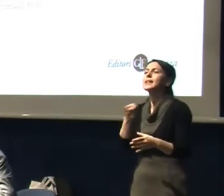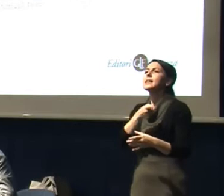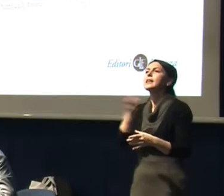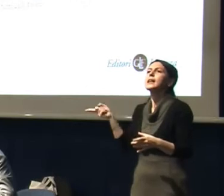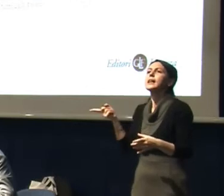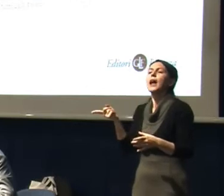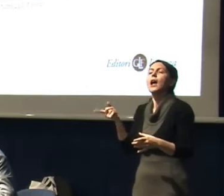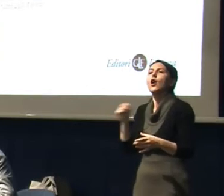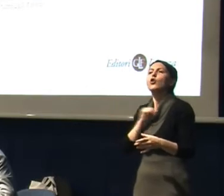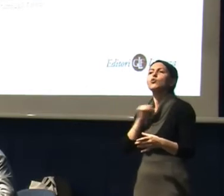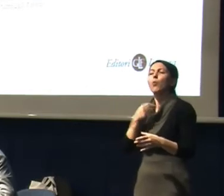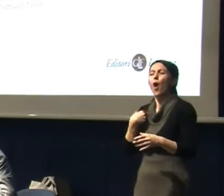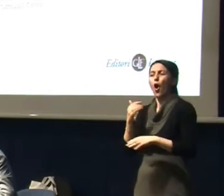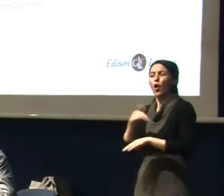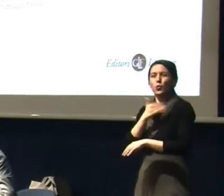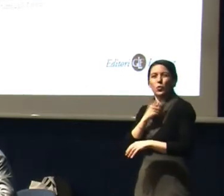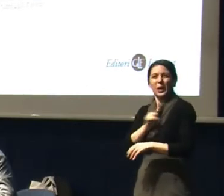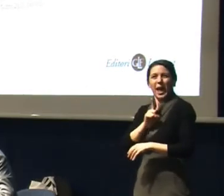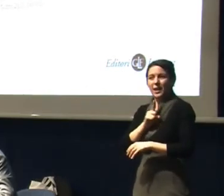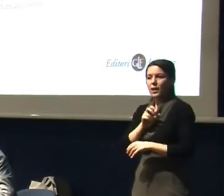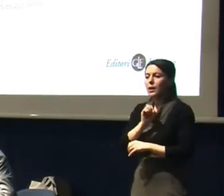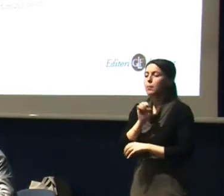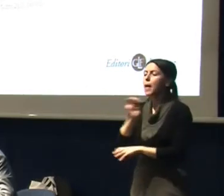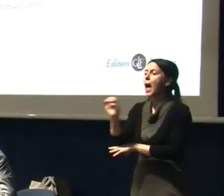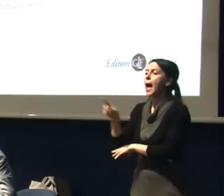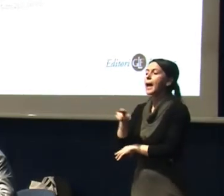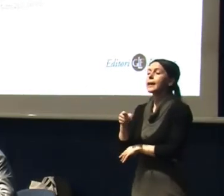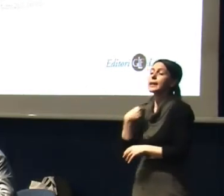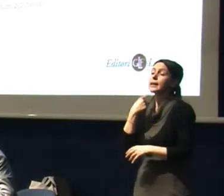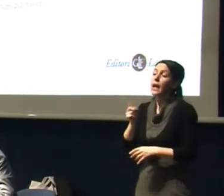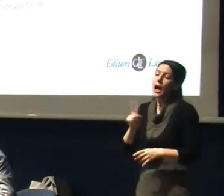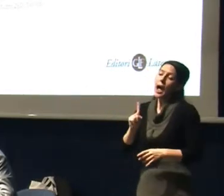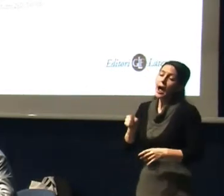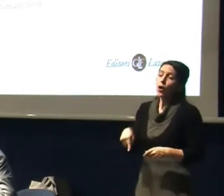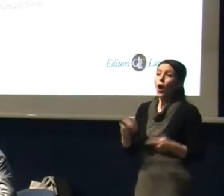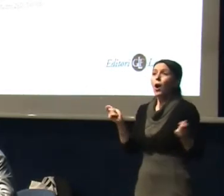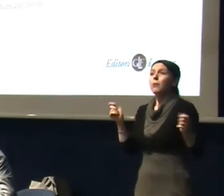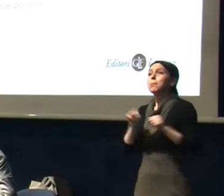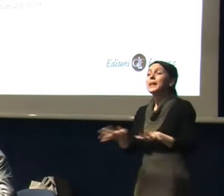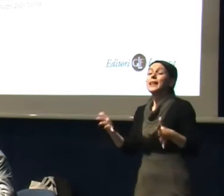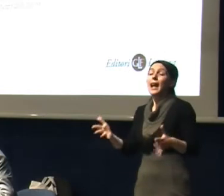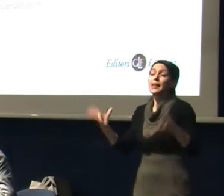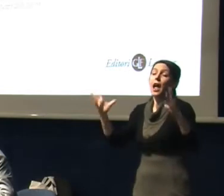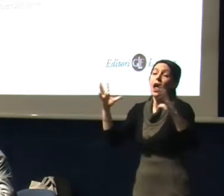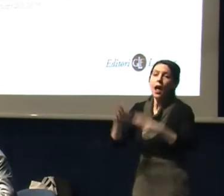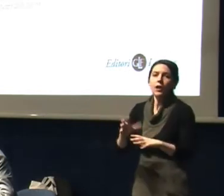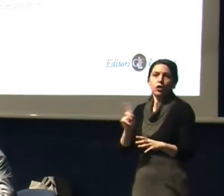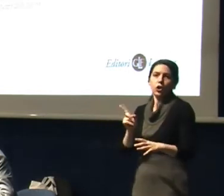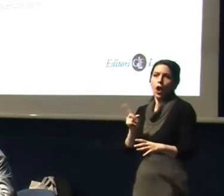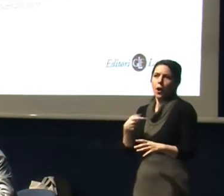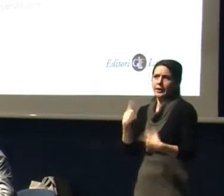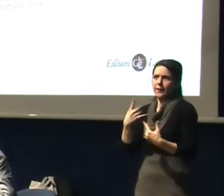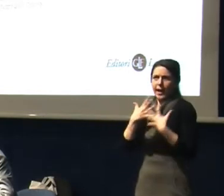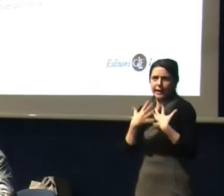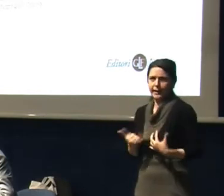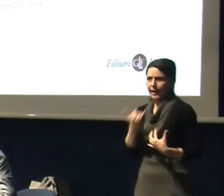nell'era del crepuscolo dei media perché penso che vorrebbero fare altro quindi la mia domanda prima iniziale anche se